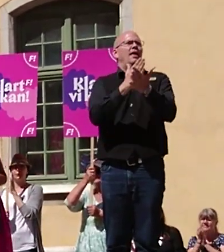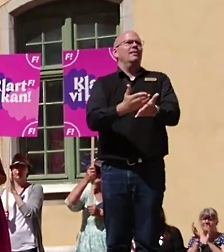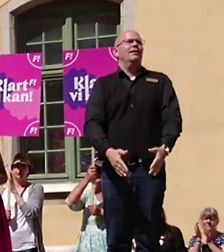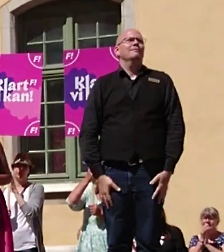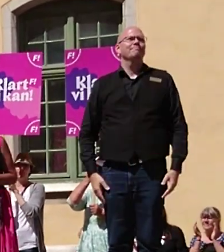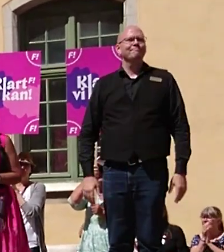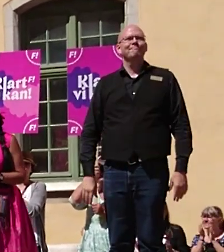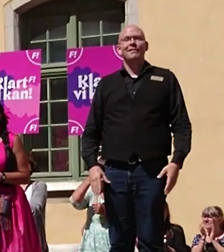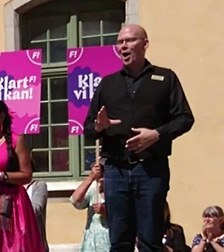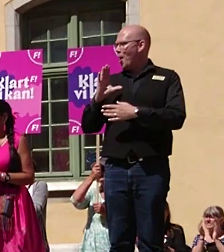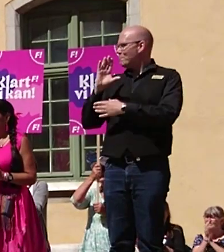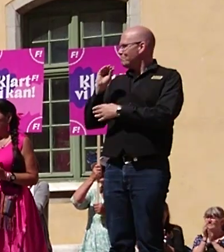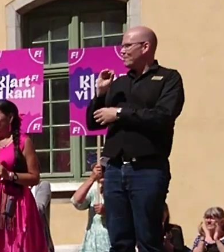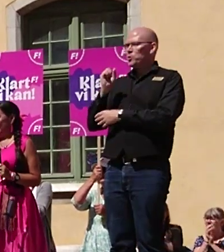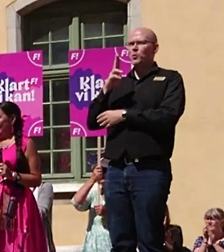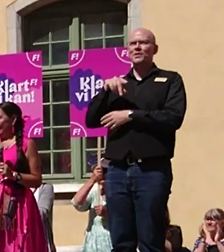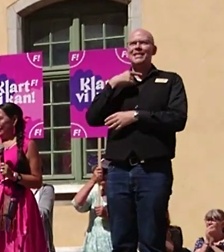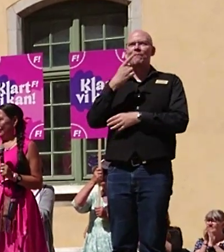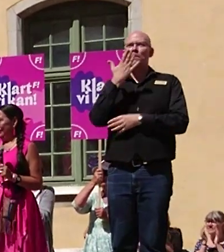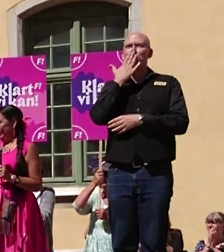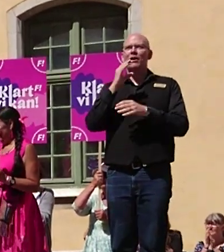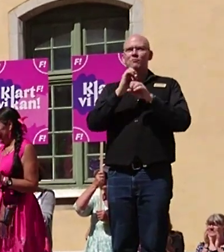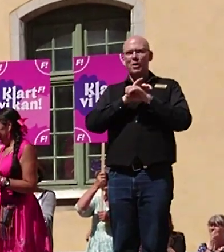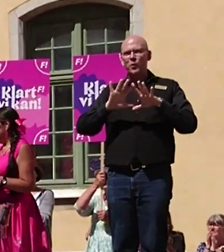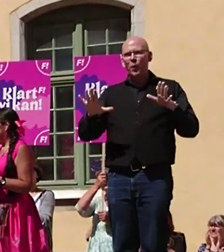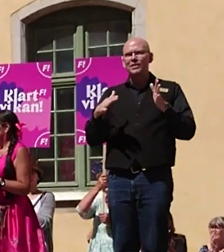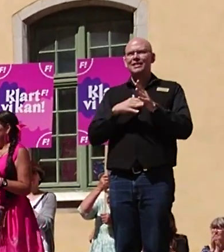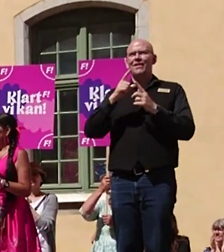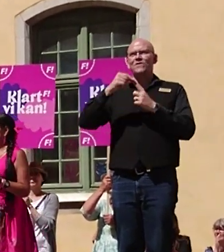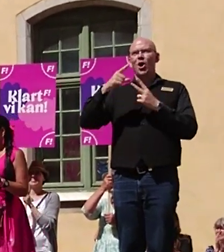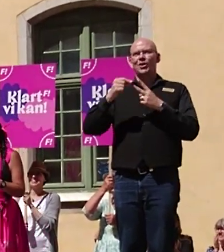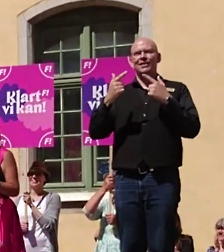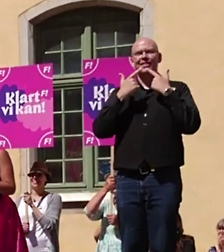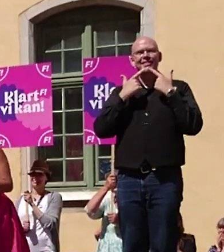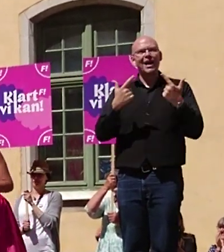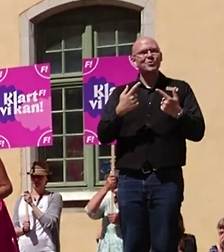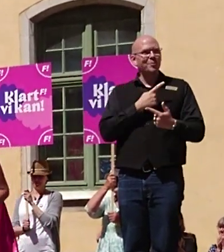Det var bra information inför valet. Tack så mycket.